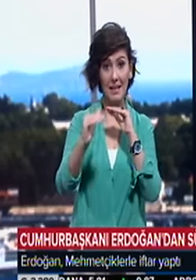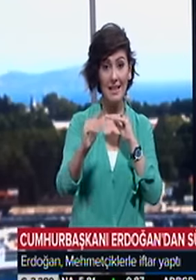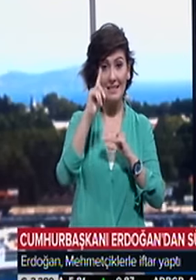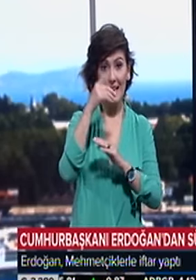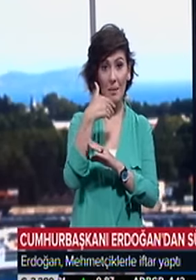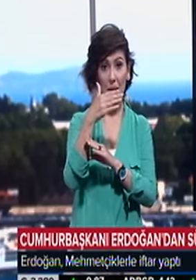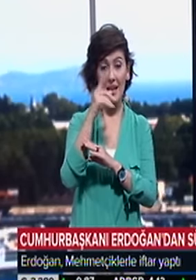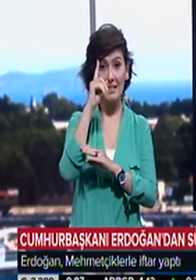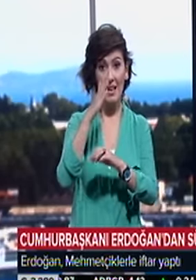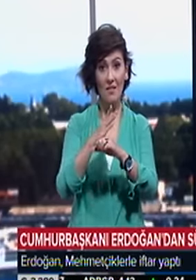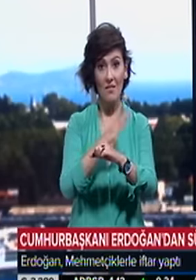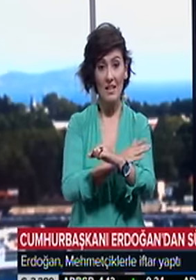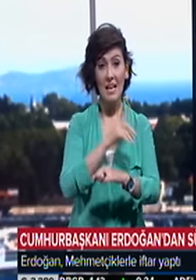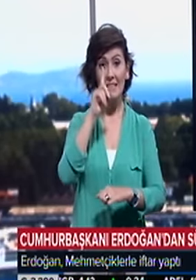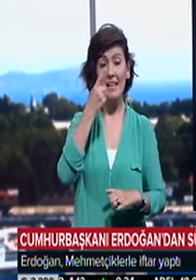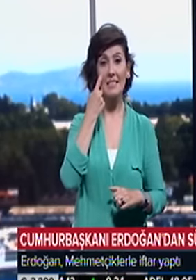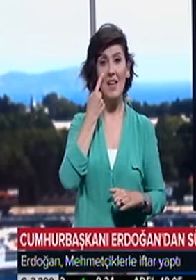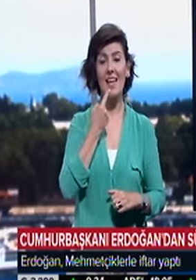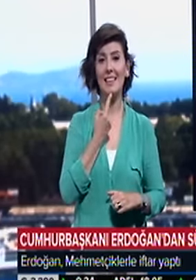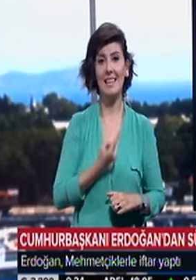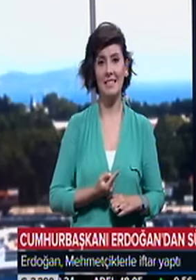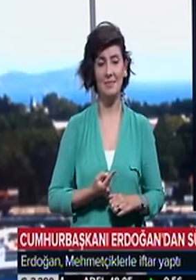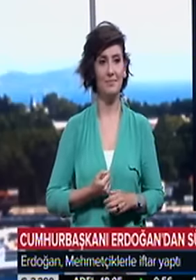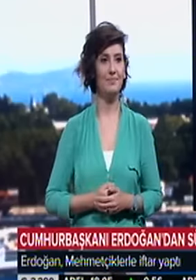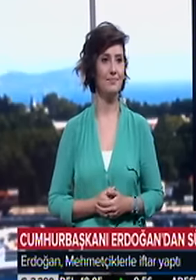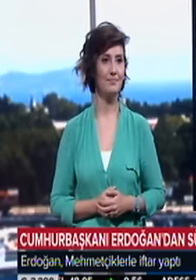millet, tek bayrak, tek vatan ve tek devlet dedi.